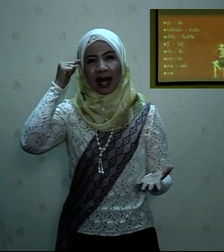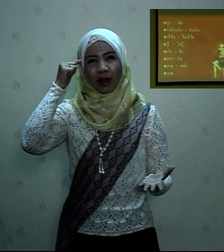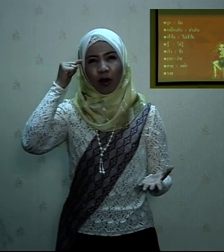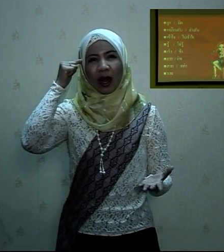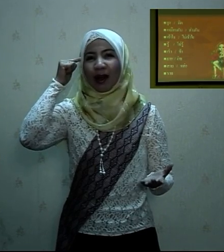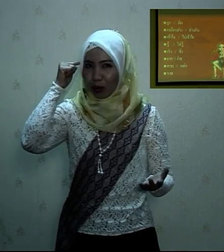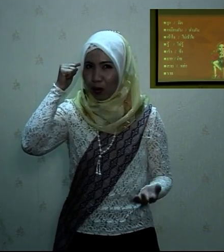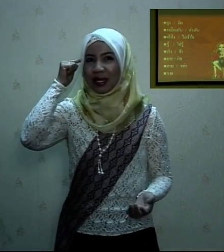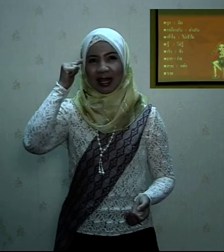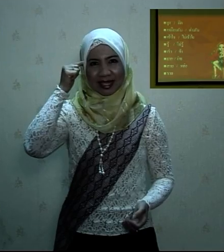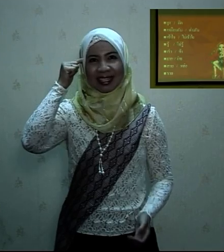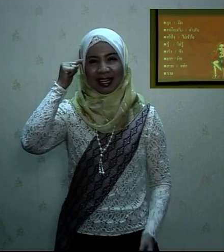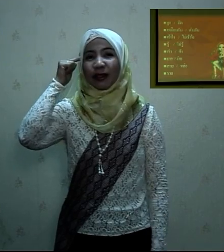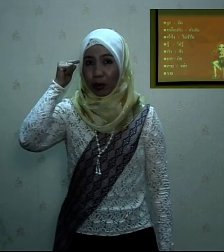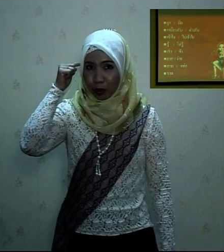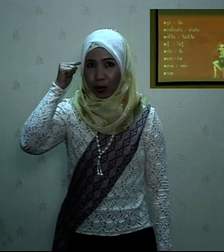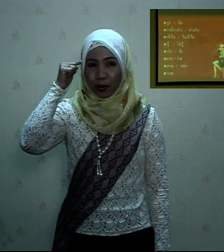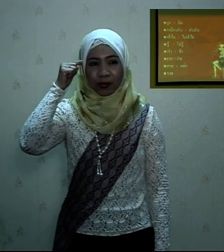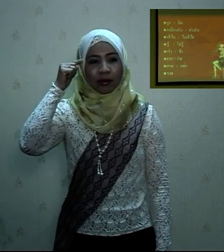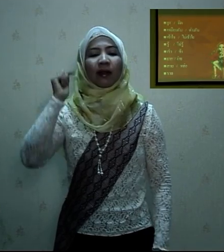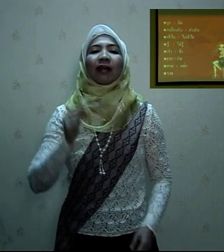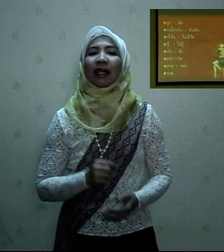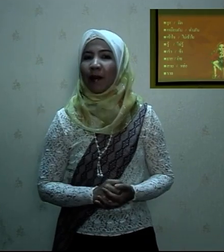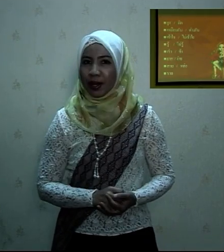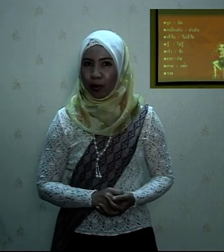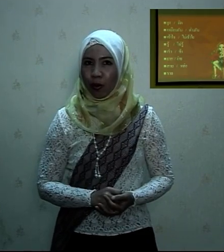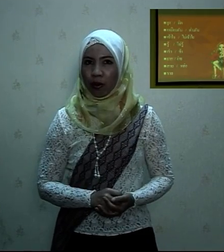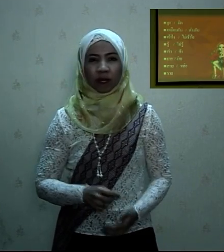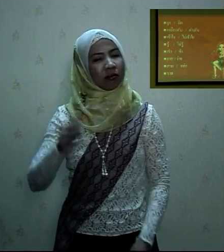นออกว่าเรารู้สิ่งนั้นจริงๆเรารู้แต่ถ้า